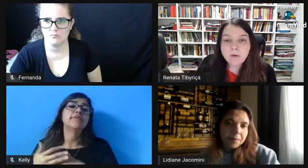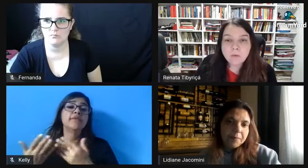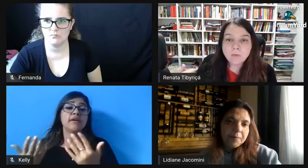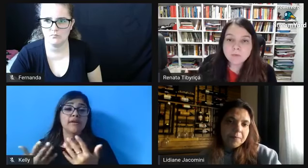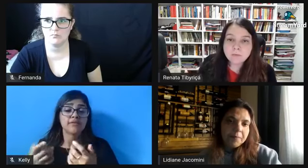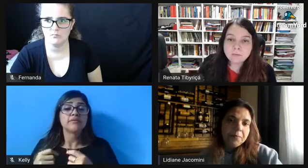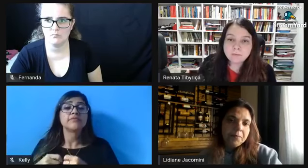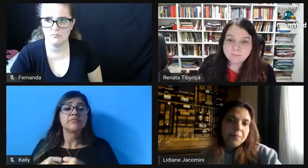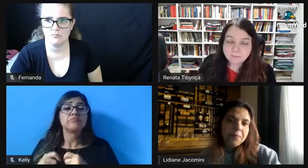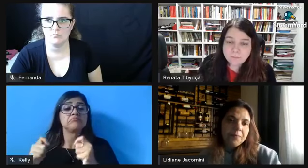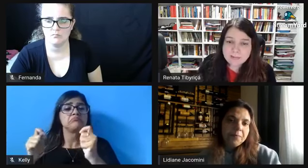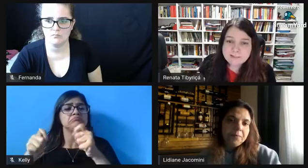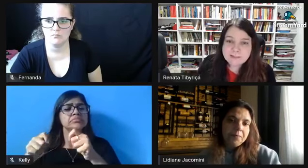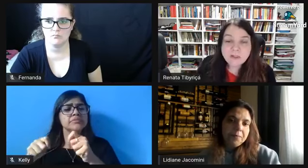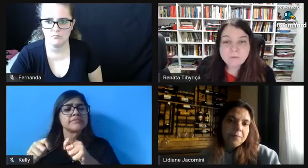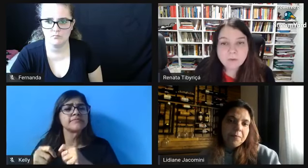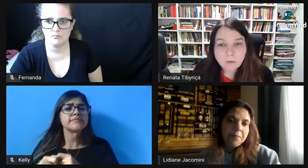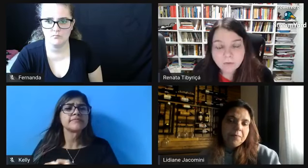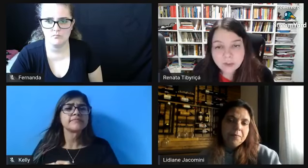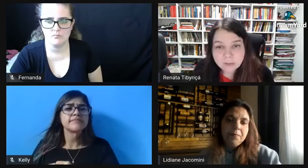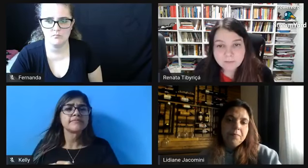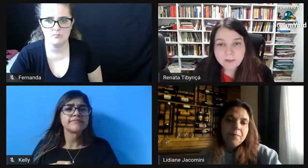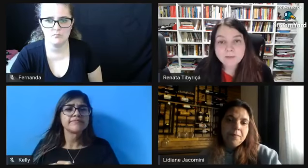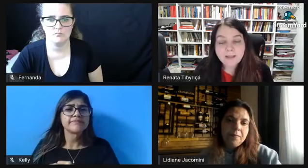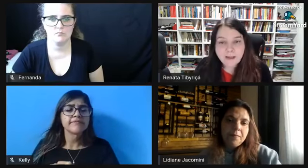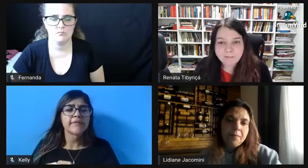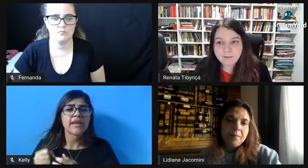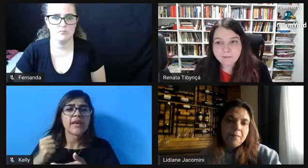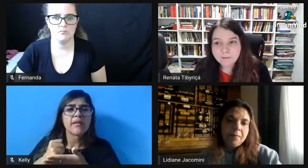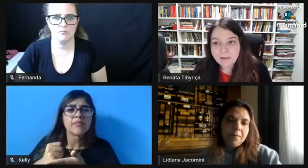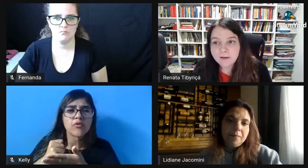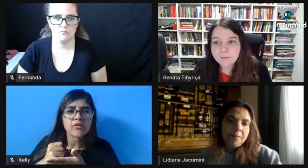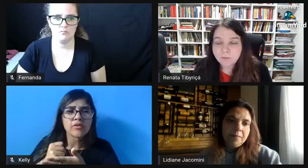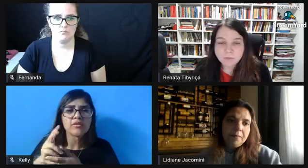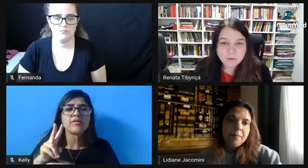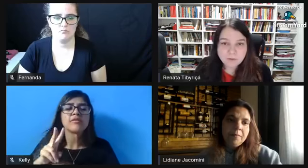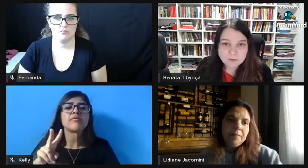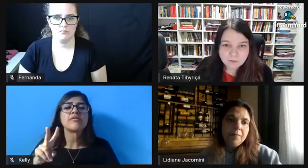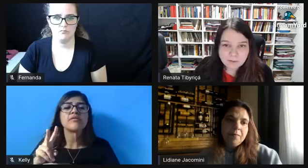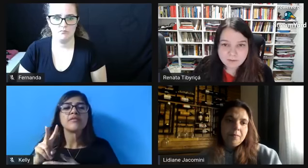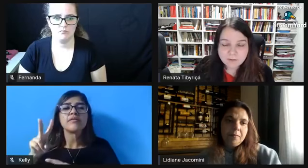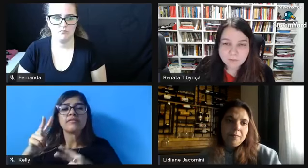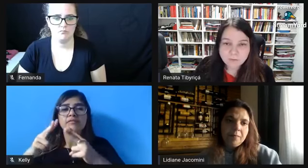acessar um assistente virtual que chama DEF, né, por